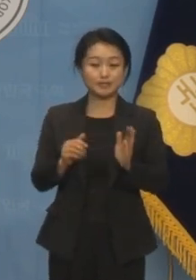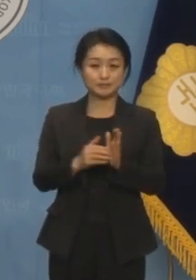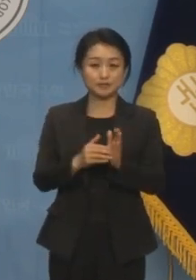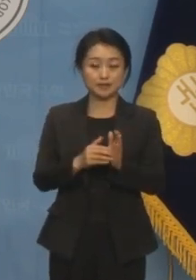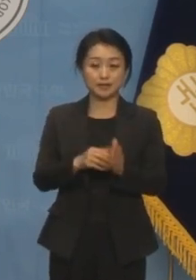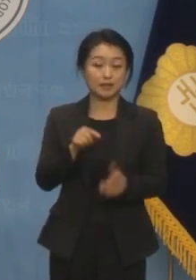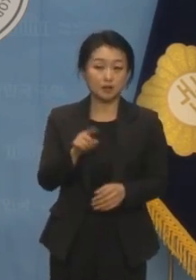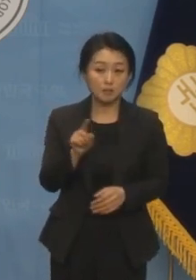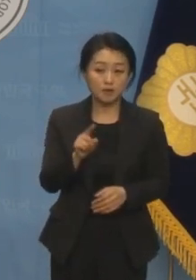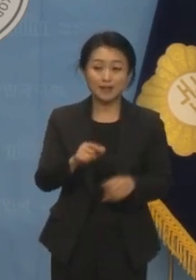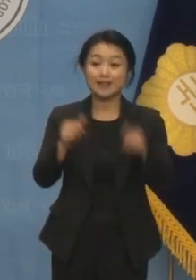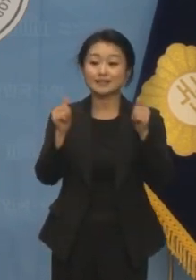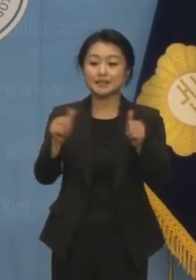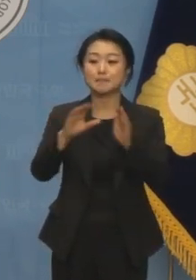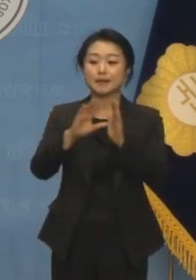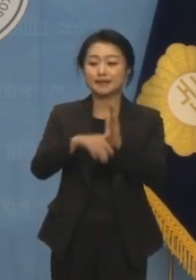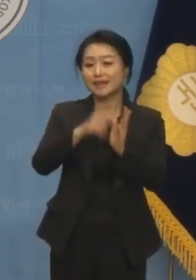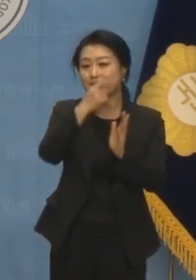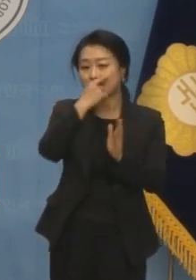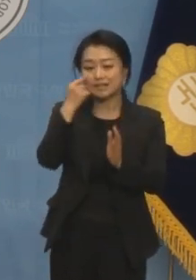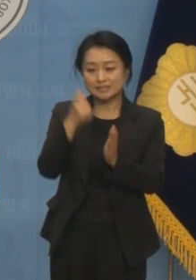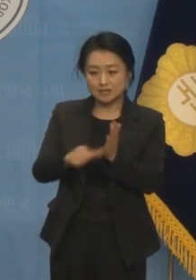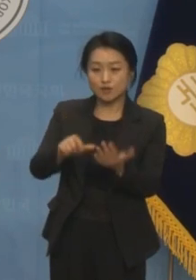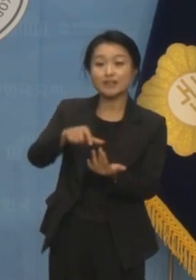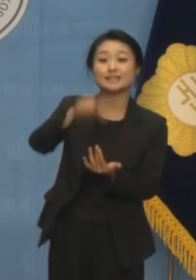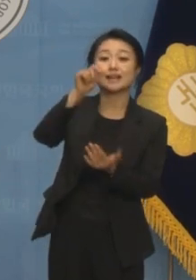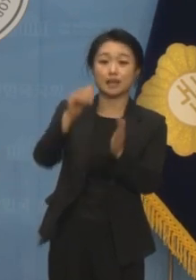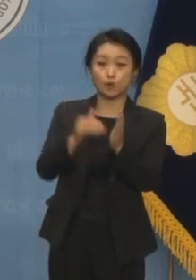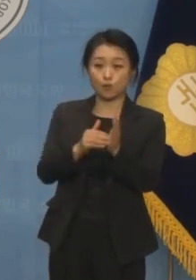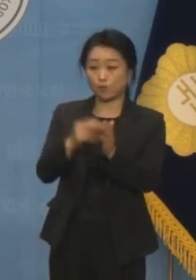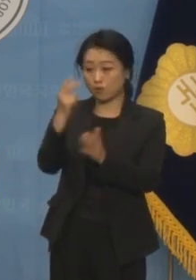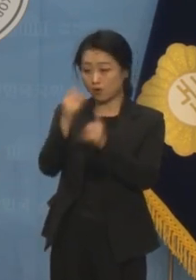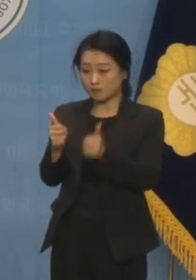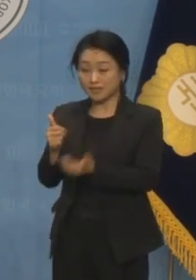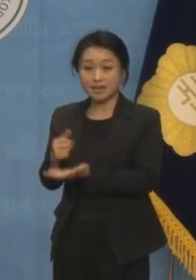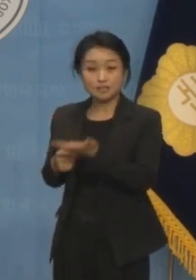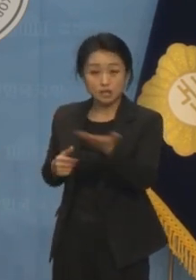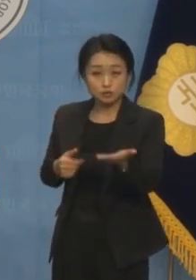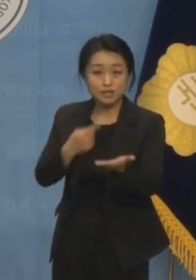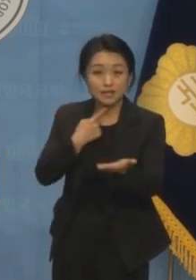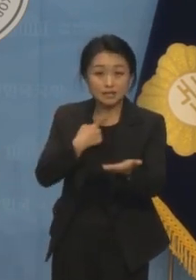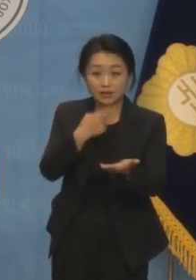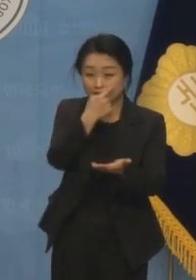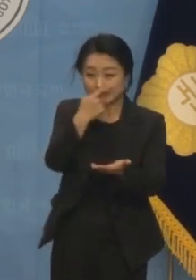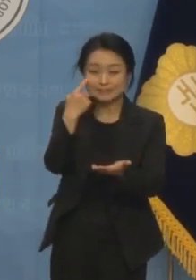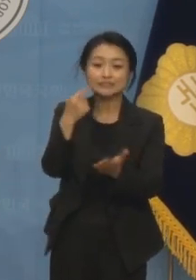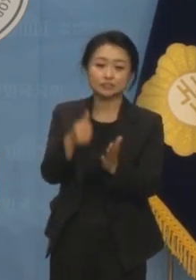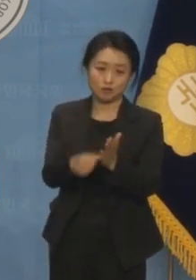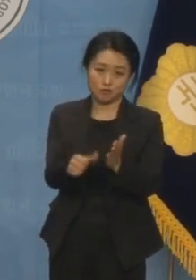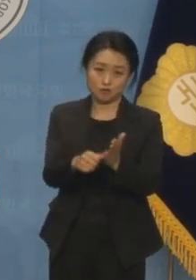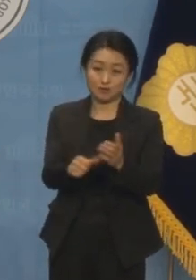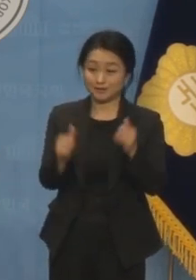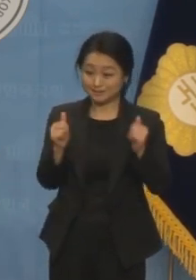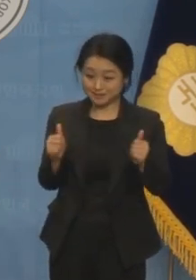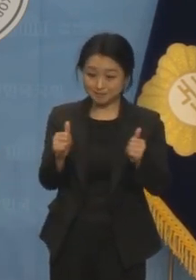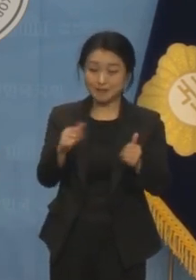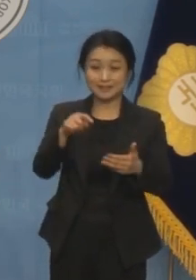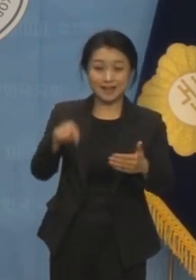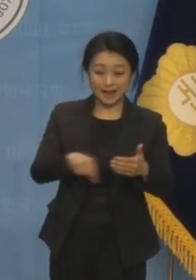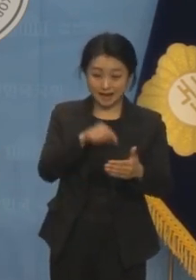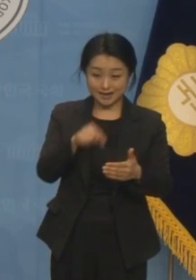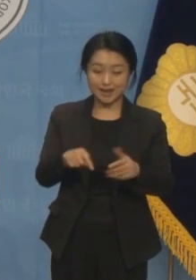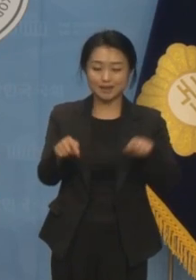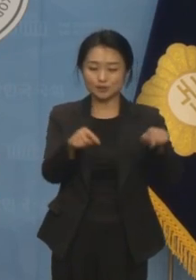녹취록은 재판에서 이미 증거로 채택이 됐고 검찰 측이 제출한 증거로 채택이 돼서 법정에서도 이미 틀어진